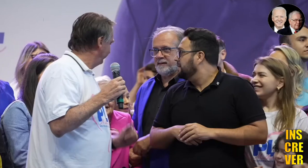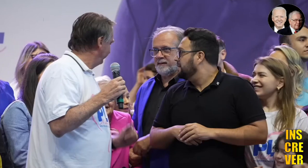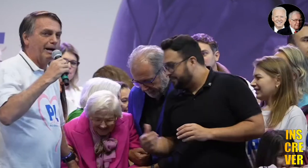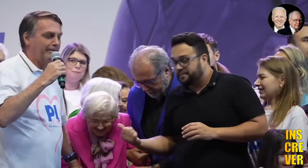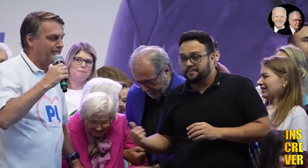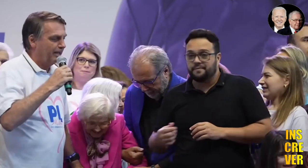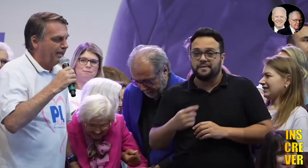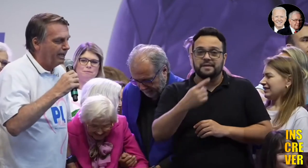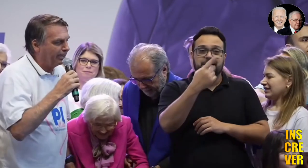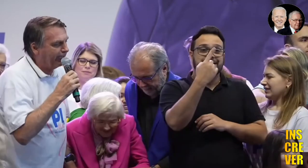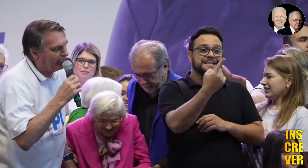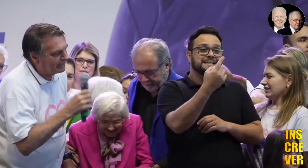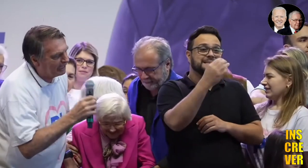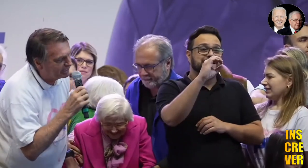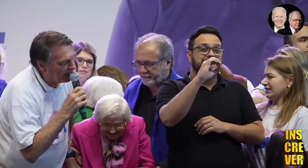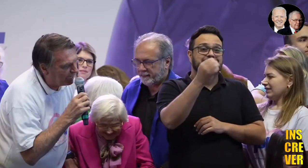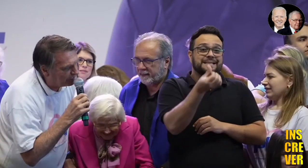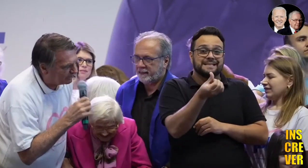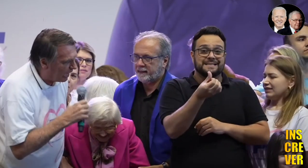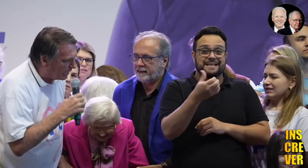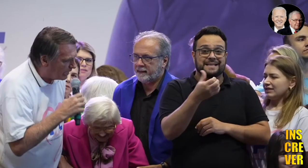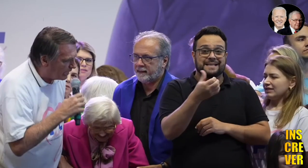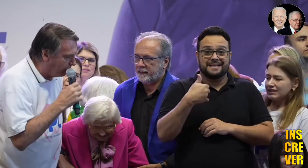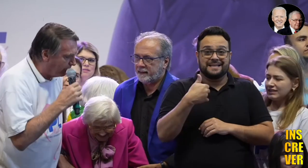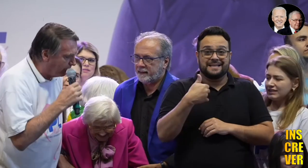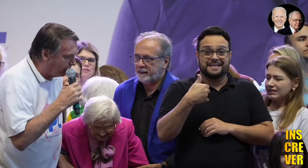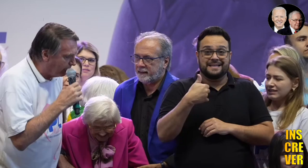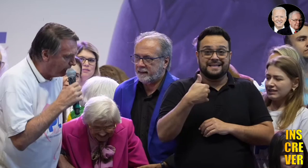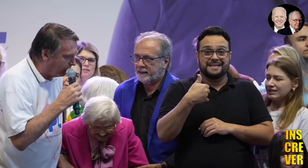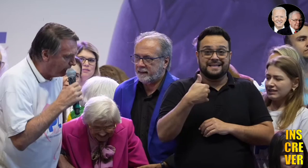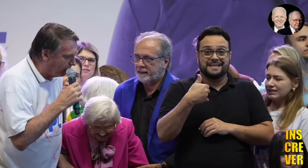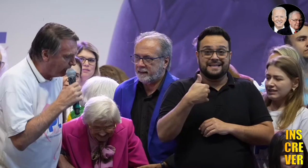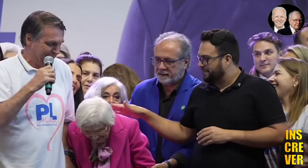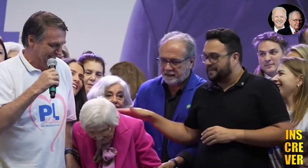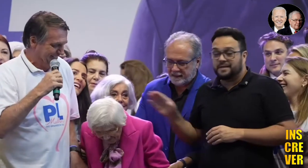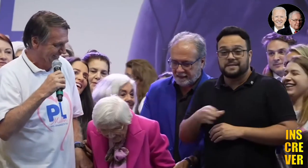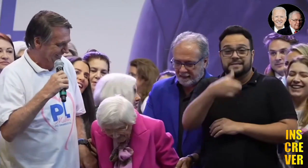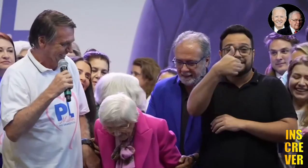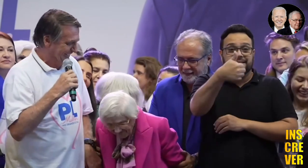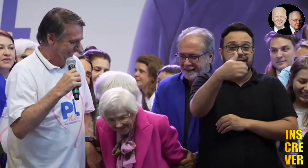Temos aqui uma... Aquela tem 6, essa aqui tem 106.